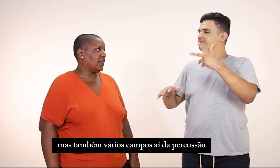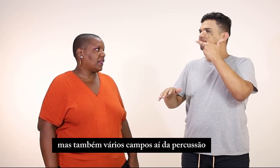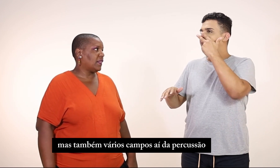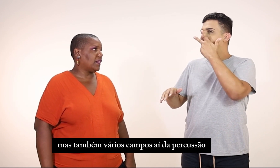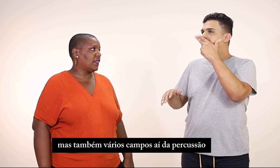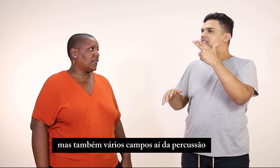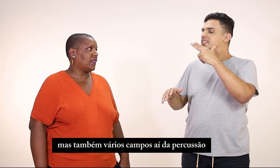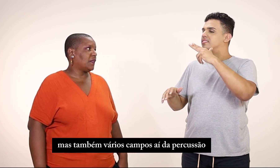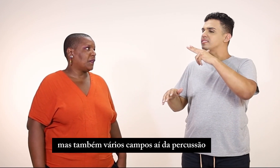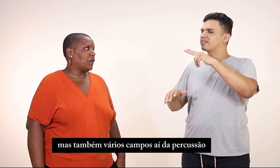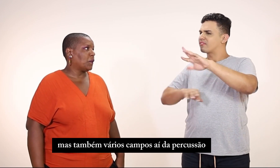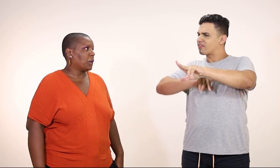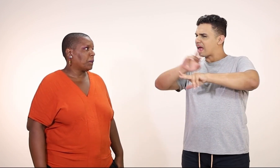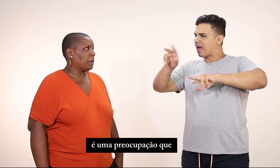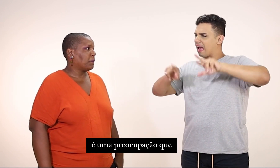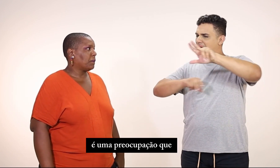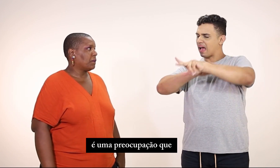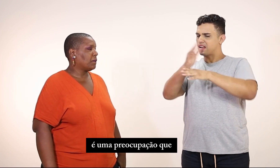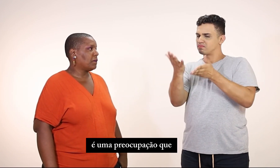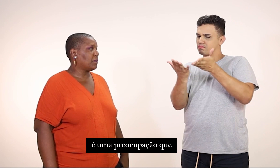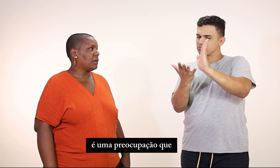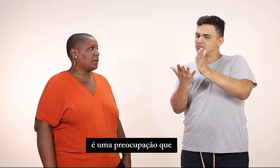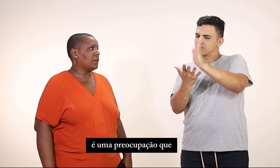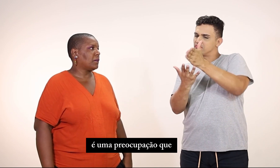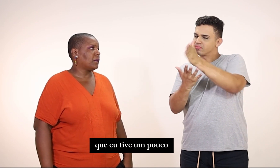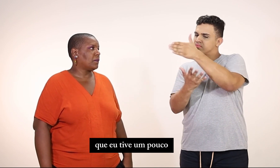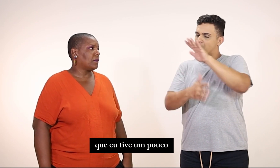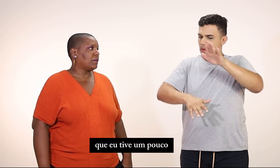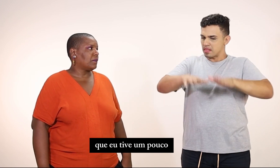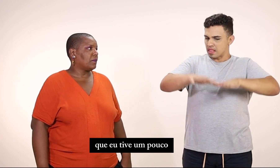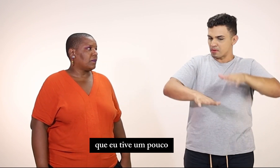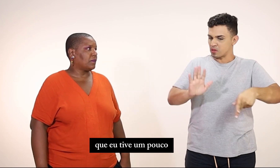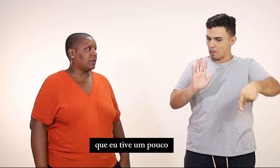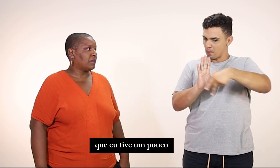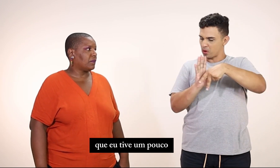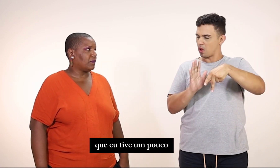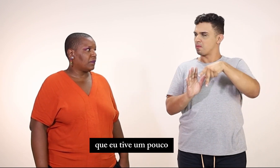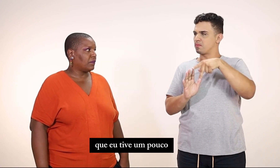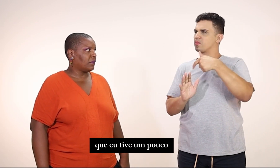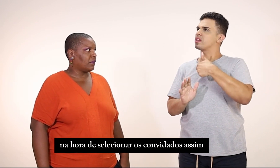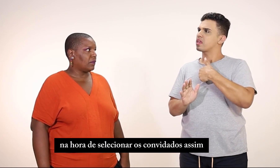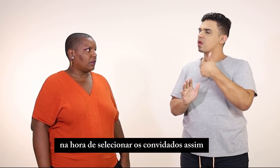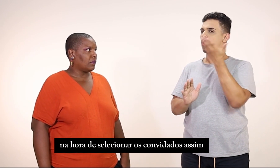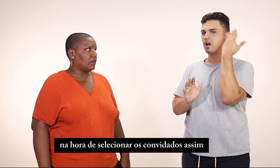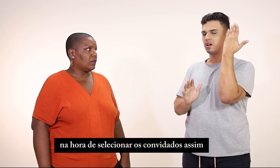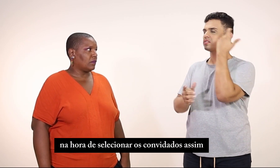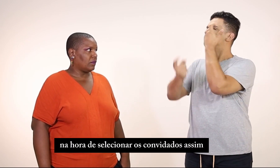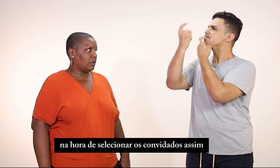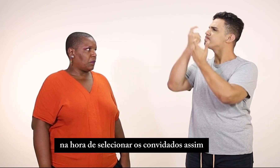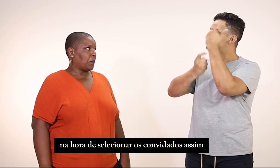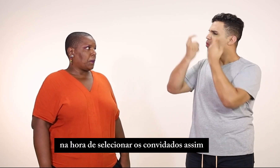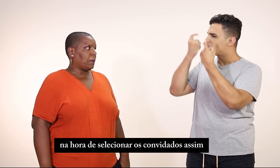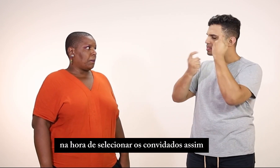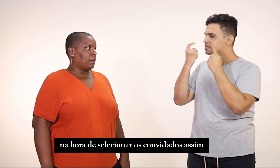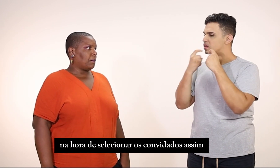campos aí da percussão. É uma preocupação que eu tive um pouco na hora de selecionar os convidados,